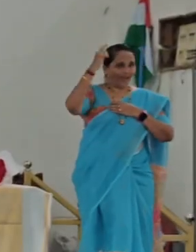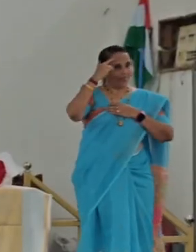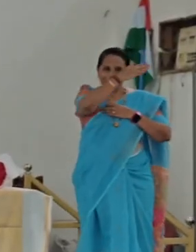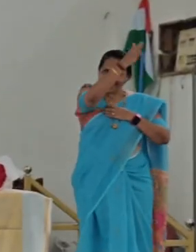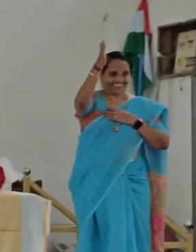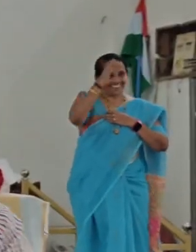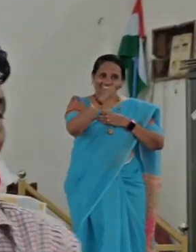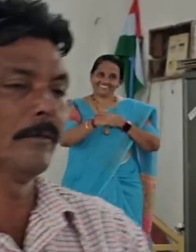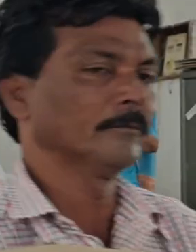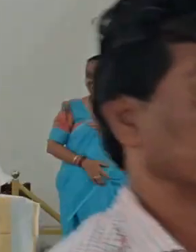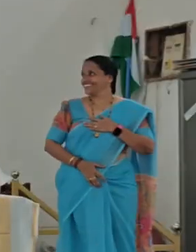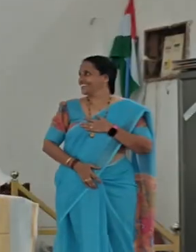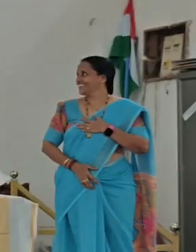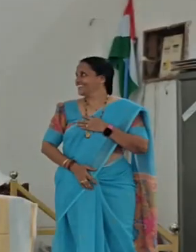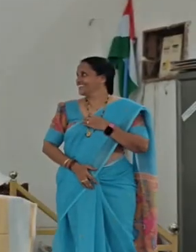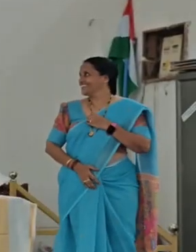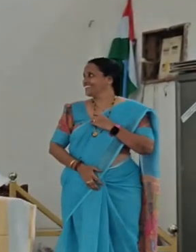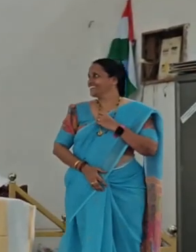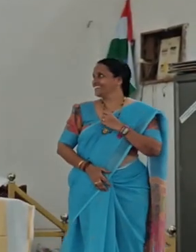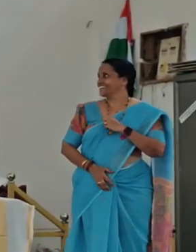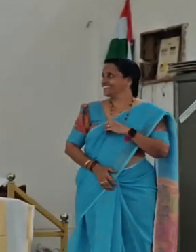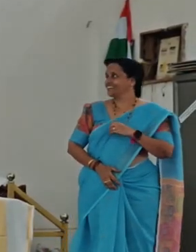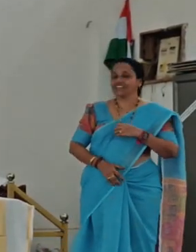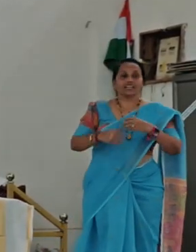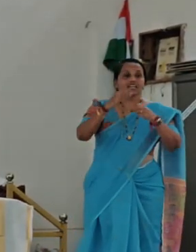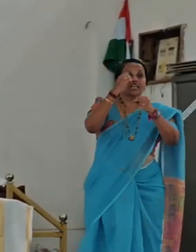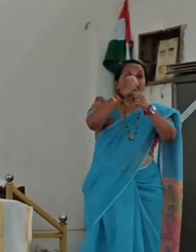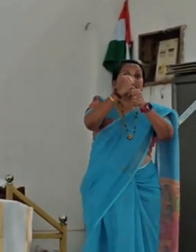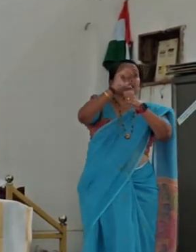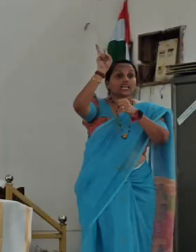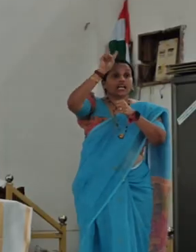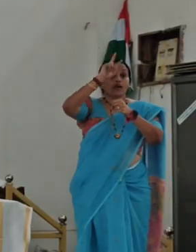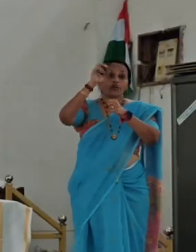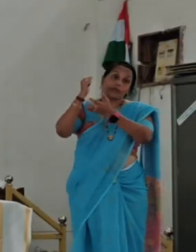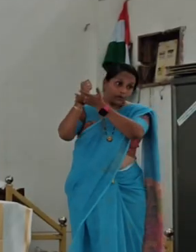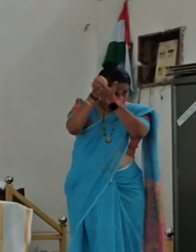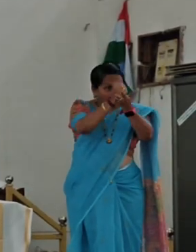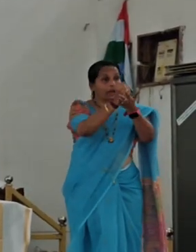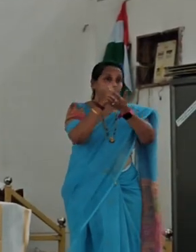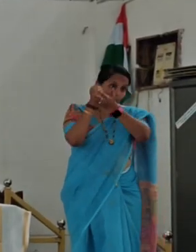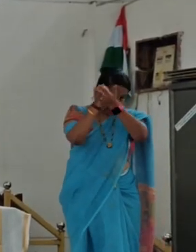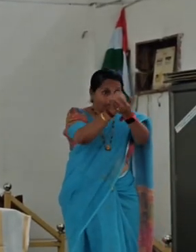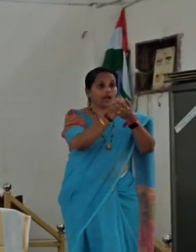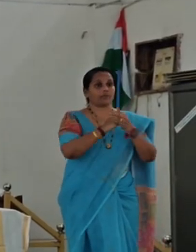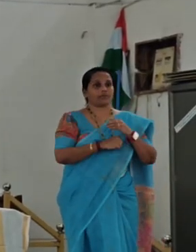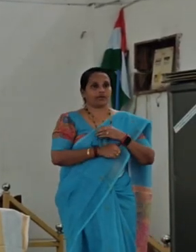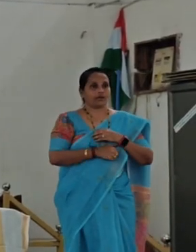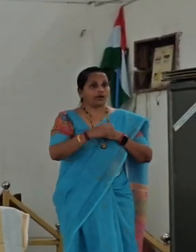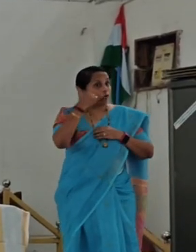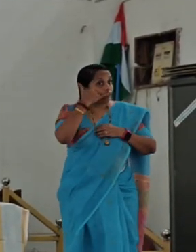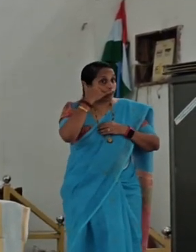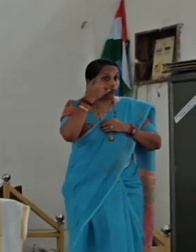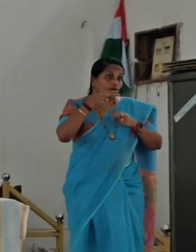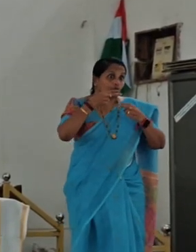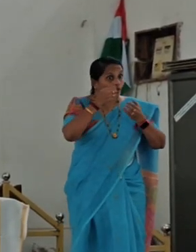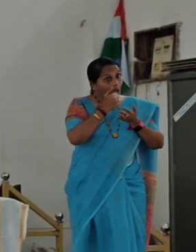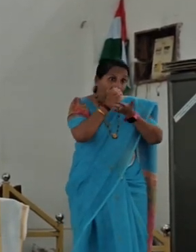కెరీర్. అందరికీ అంటే గవర్నమెంట్ కూడా చాలా సపోర్ట్ చేస్తూ సెల్ ఫోన్స్